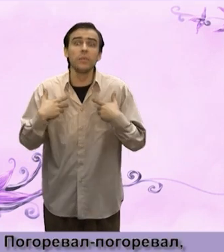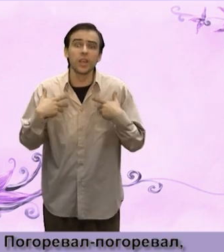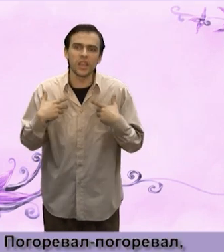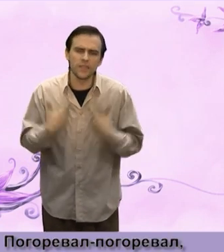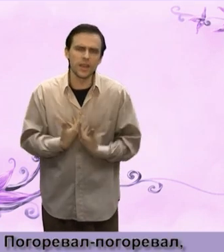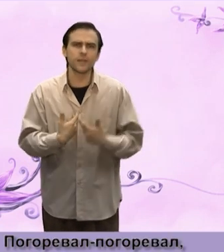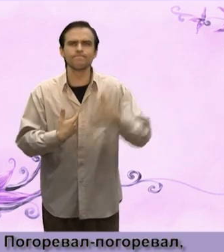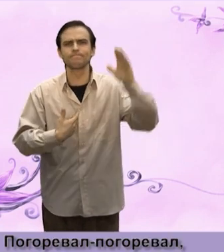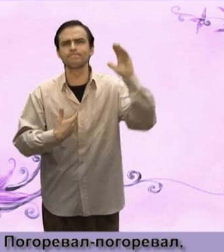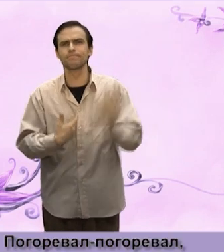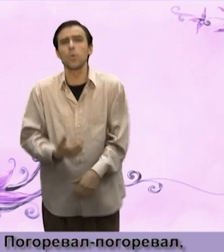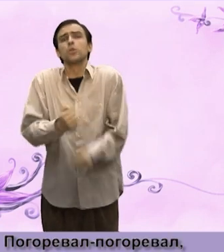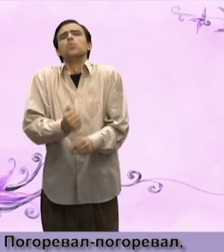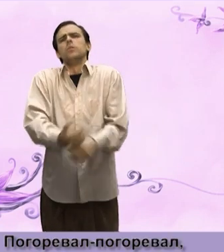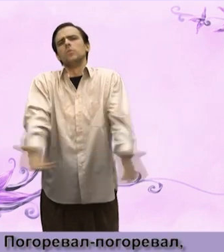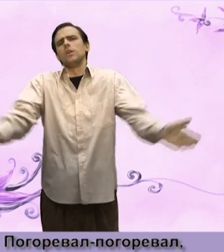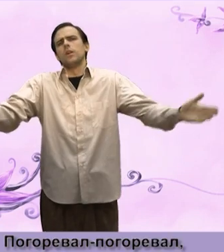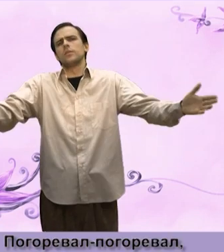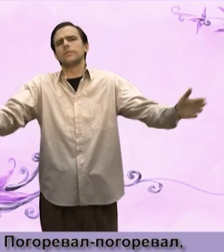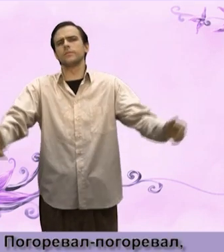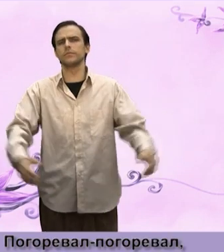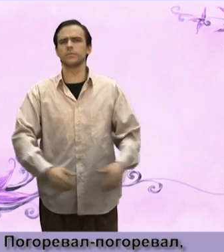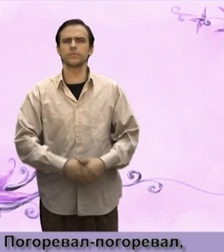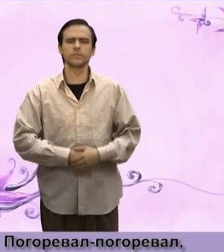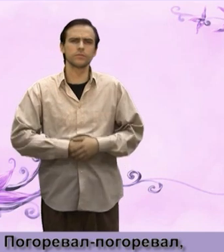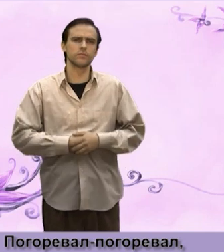Погоревал, погоревал, да и ничего не